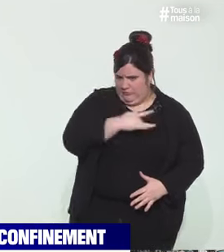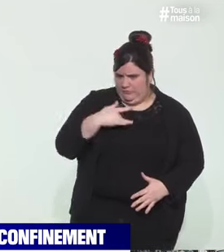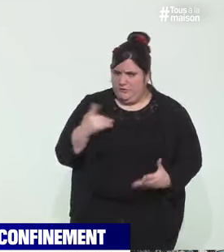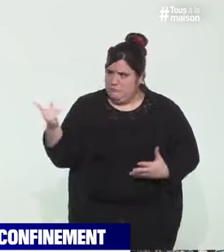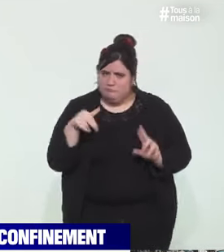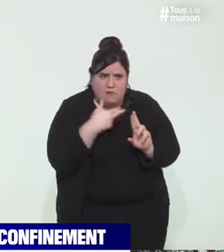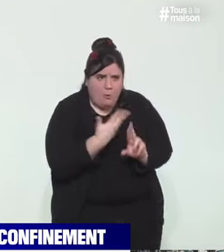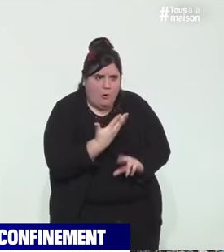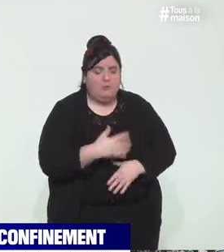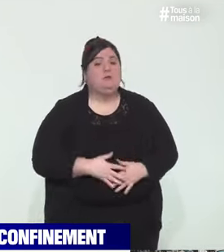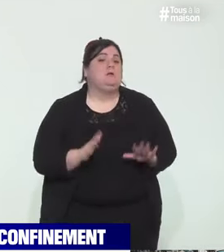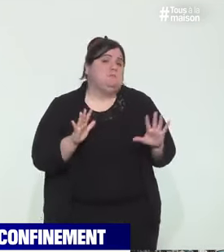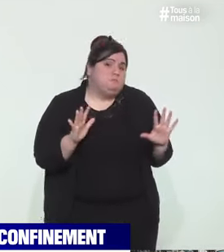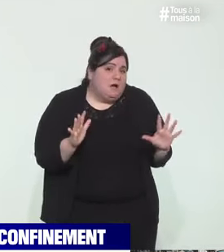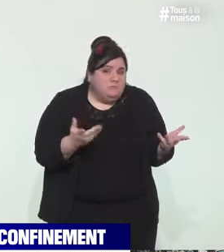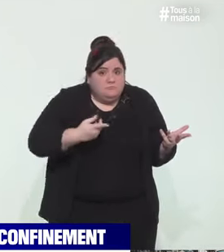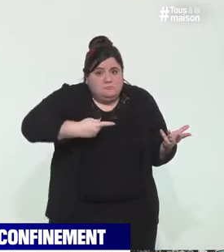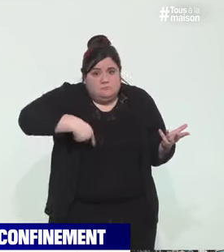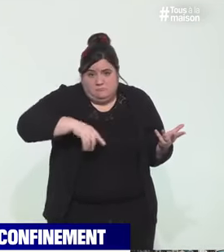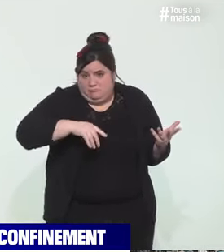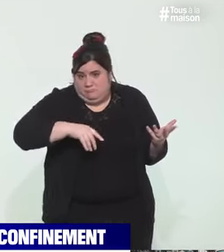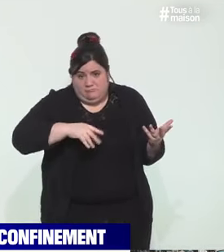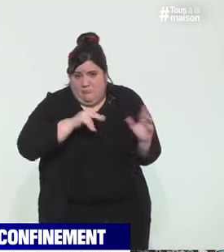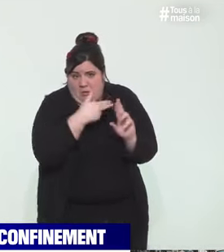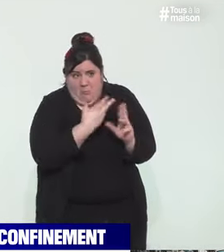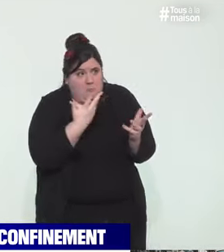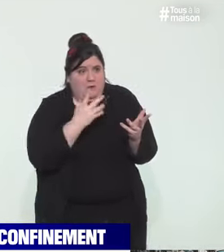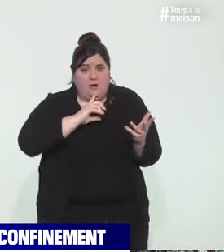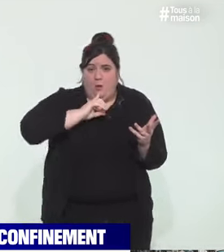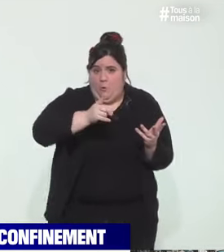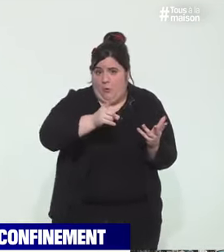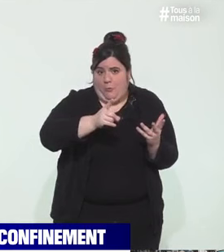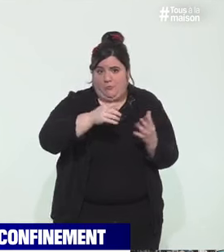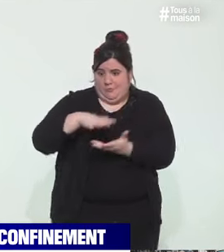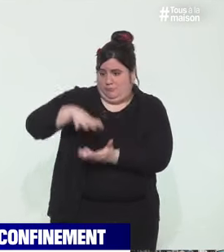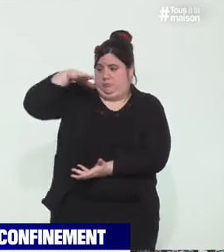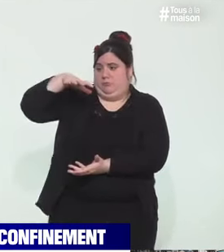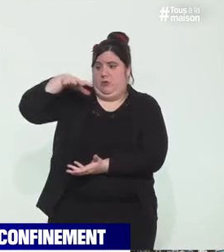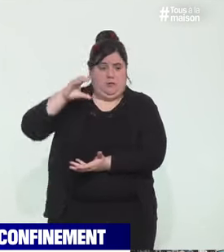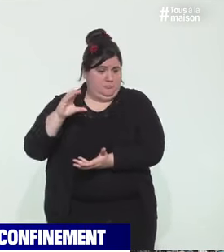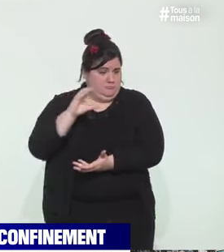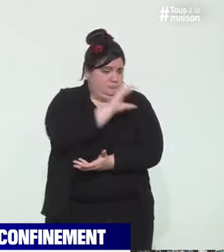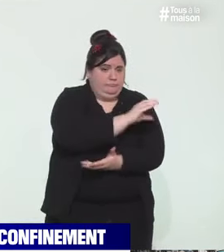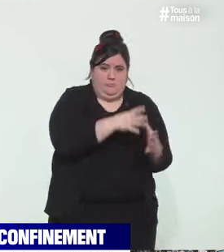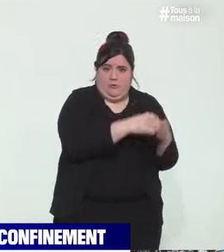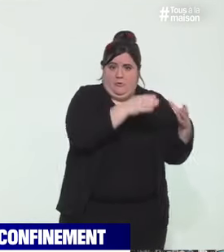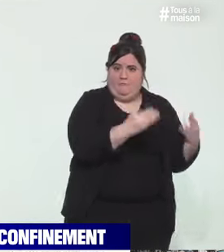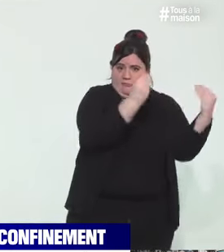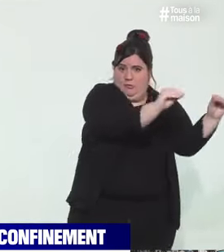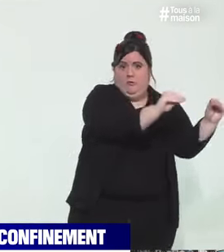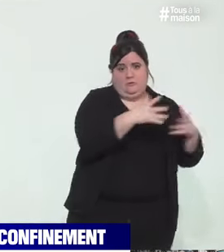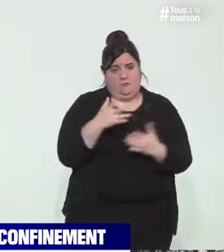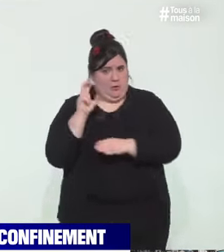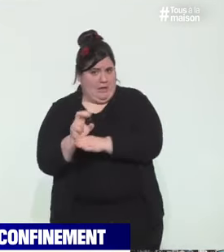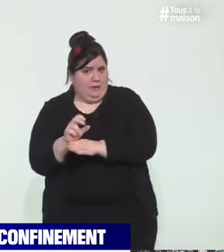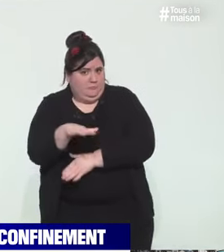il y a un volume restreint ou un partage éventuel de la commande lorsque l'État considère qu'il y a une partie qui doit être préemptée, entre guillemets,